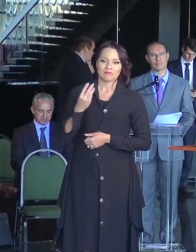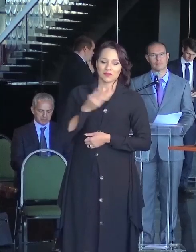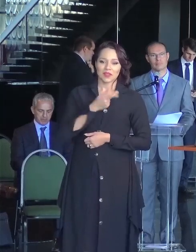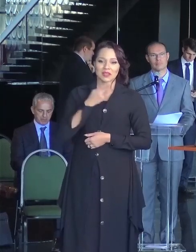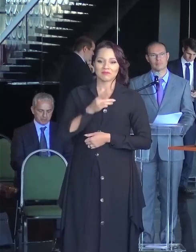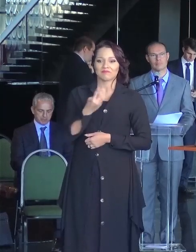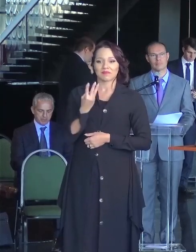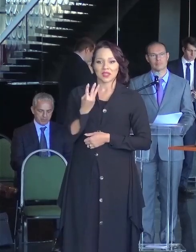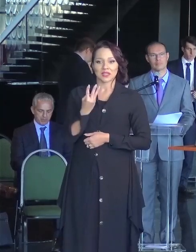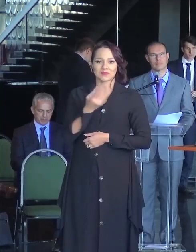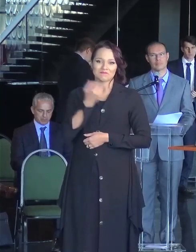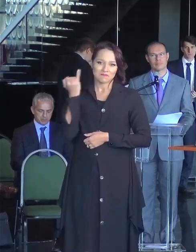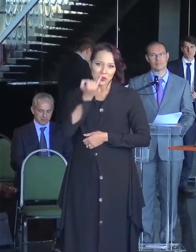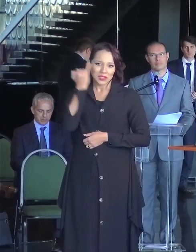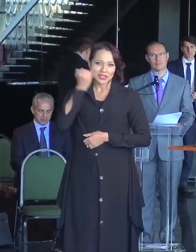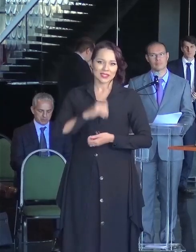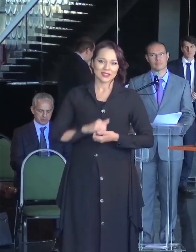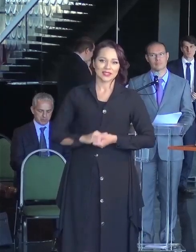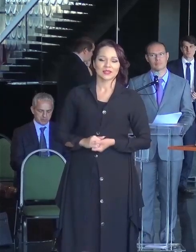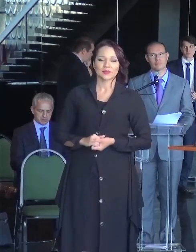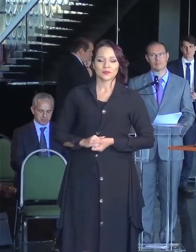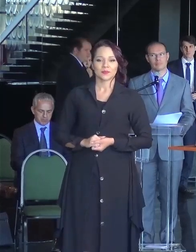muito importantes.